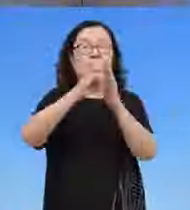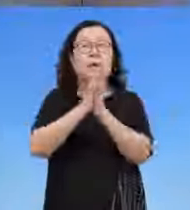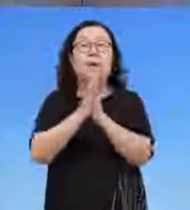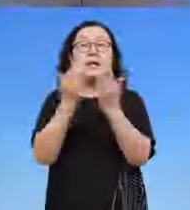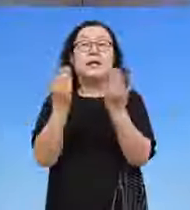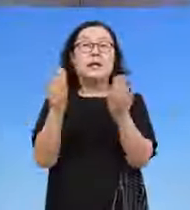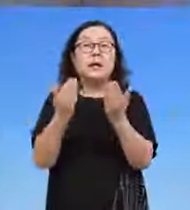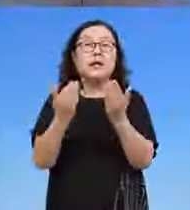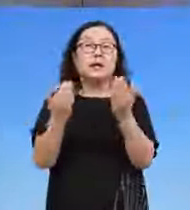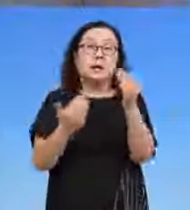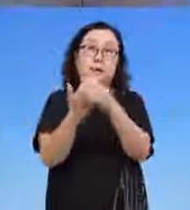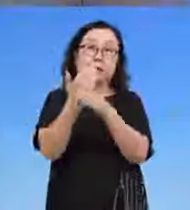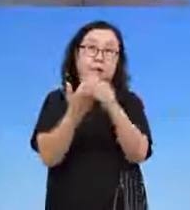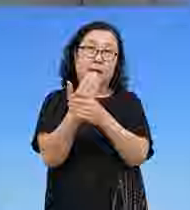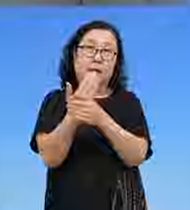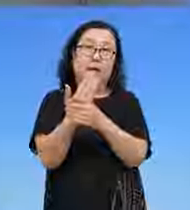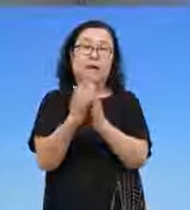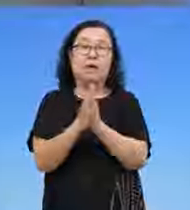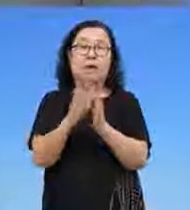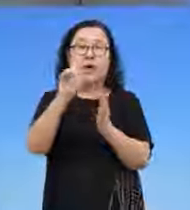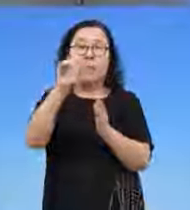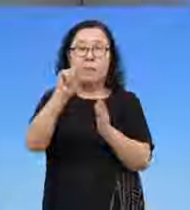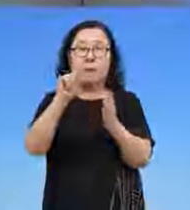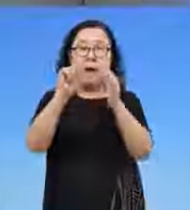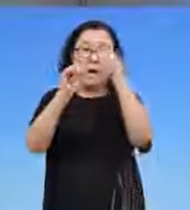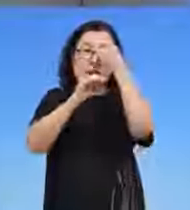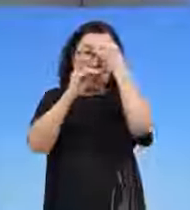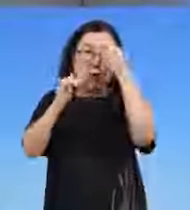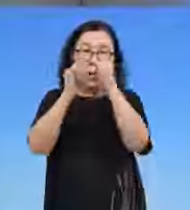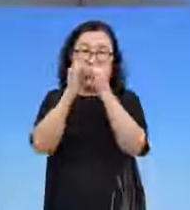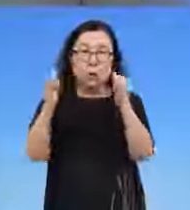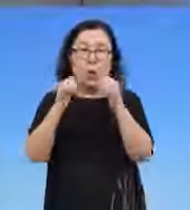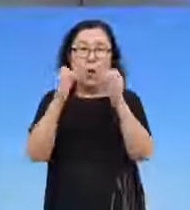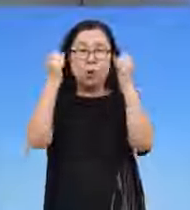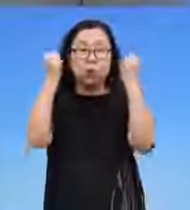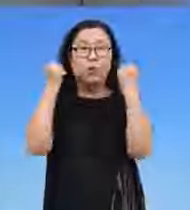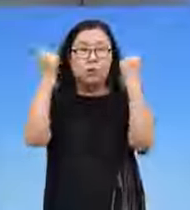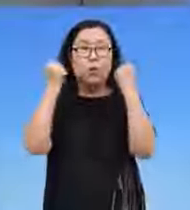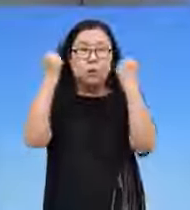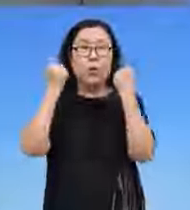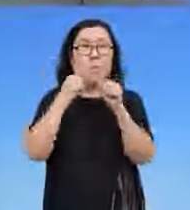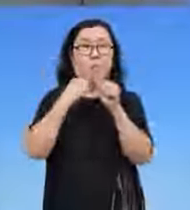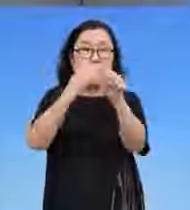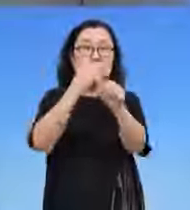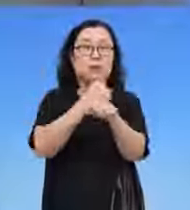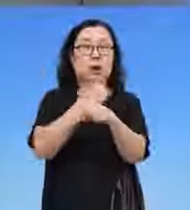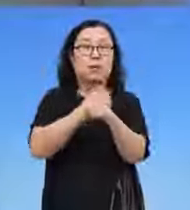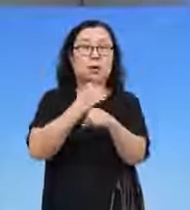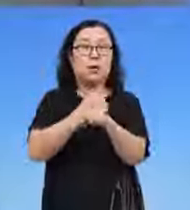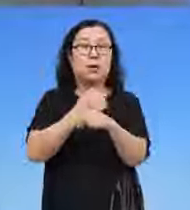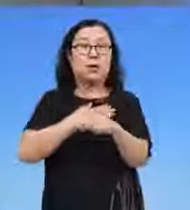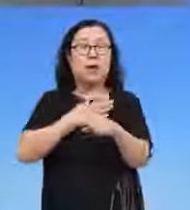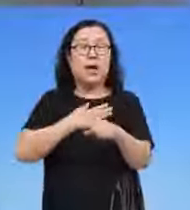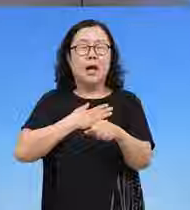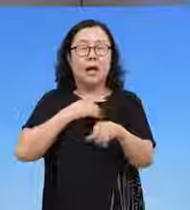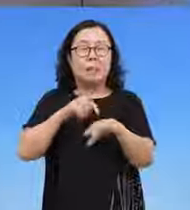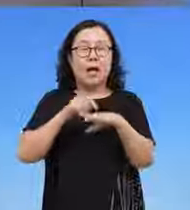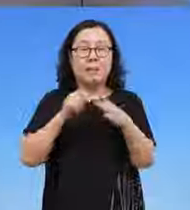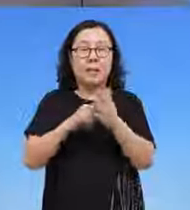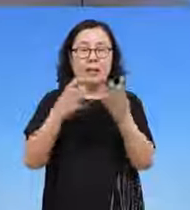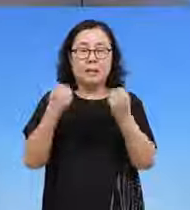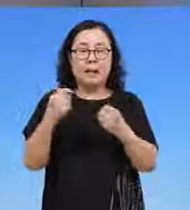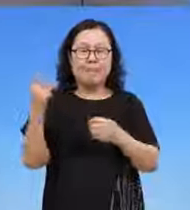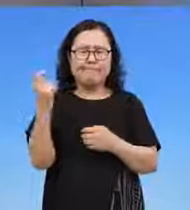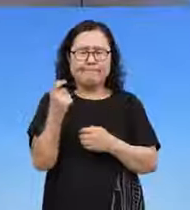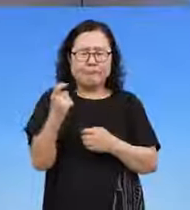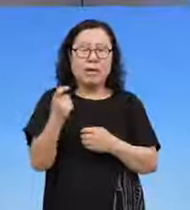창의력이 거기서 나오는 거 아닙니까? 일만수도 파수 운동을 선언하고 한동안은 경직이 돼가지고 이제 뭐 큰일 났다, 이게 이 절대로 안